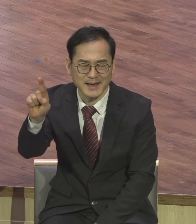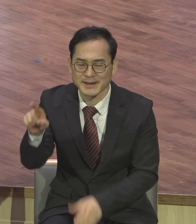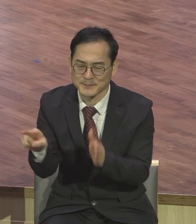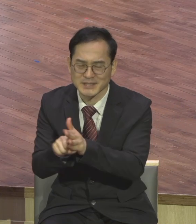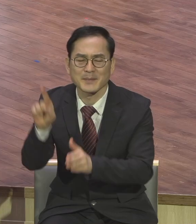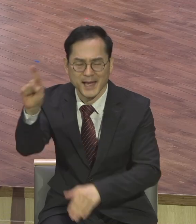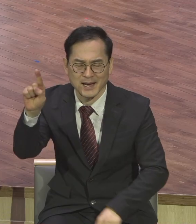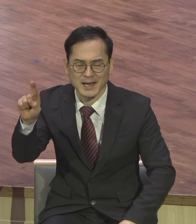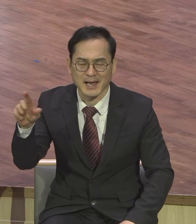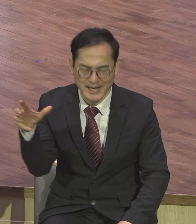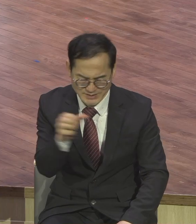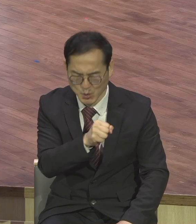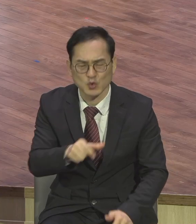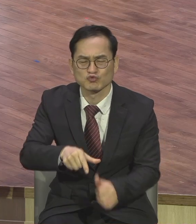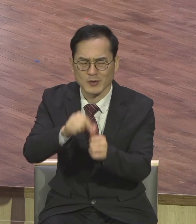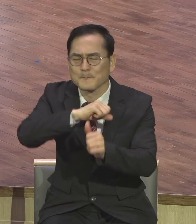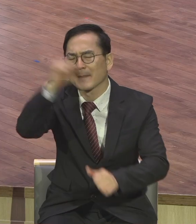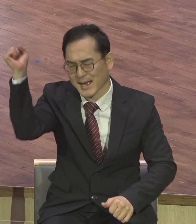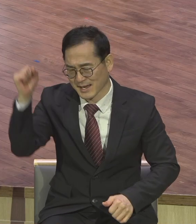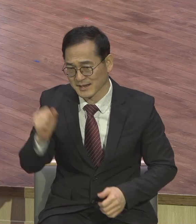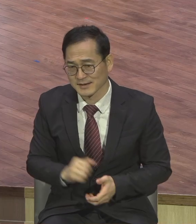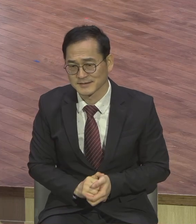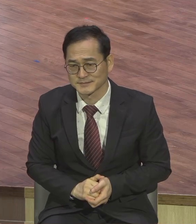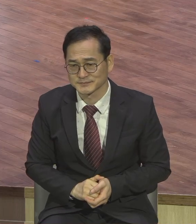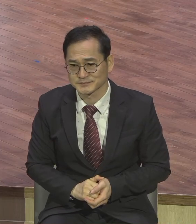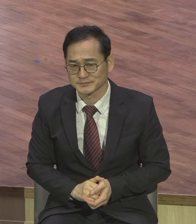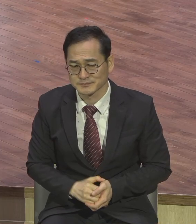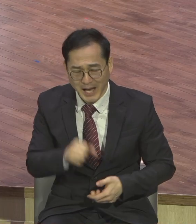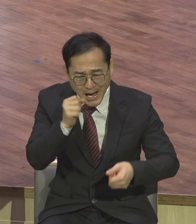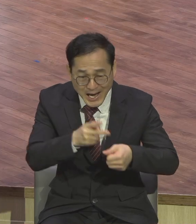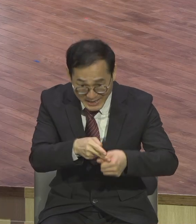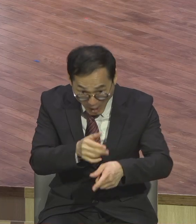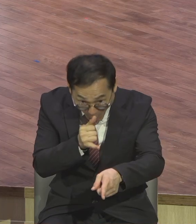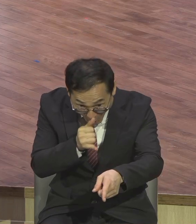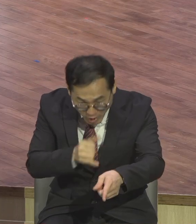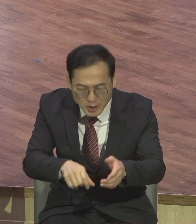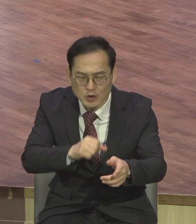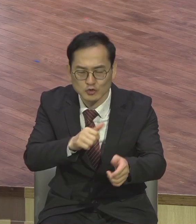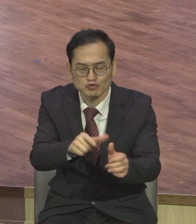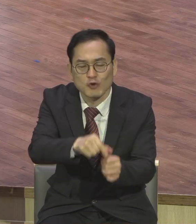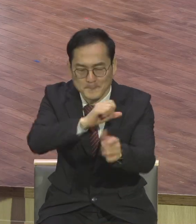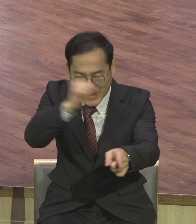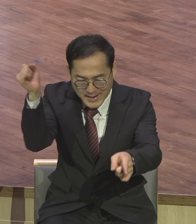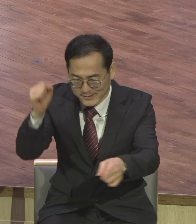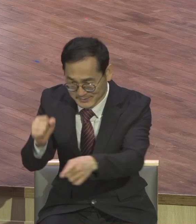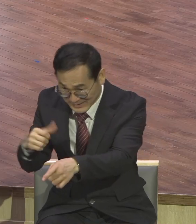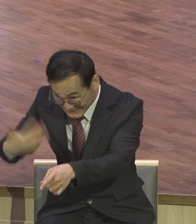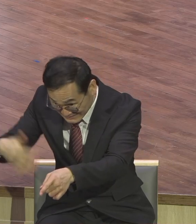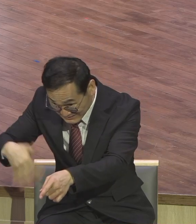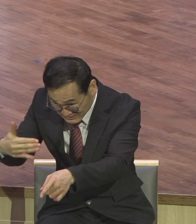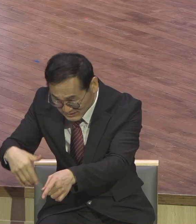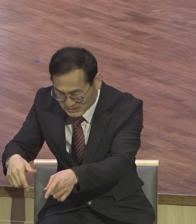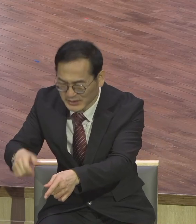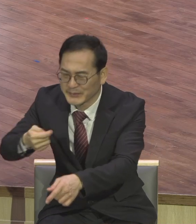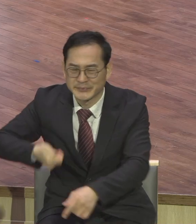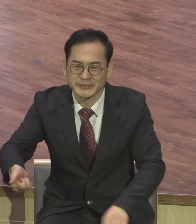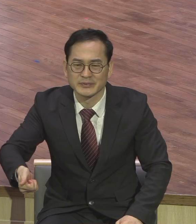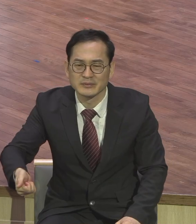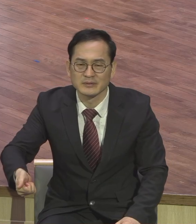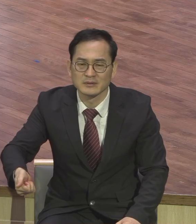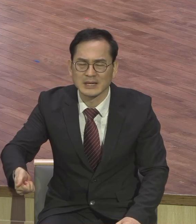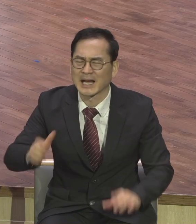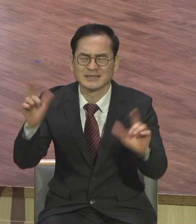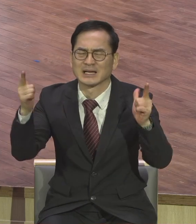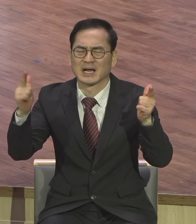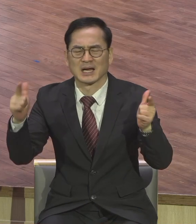아무 소용없어 그거. 할례를 받았다 안 받았다. 받았다 안 받았다 그거 아무 상관없다. 구원과는